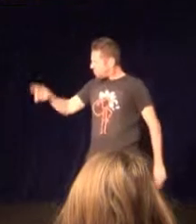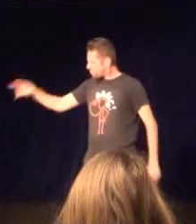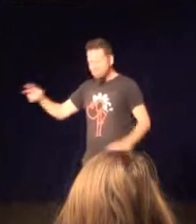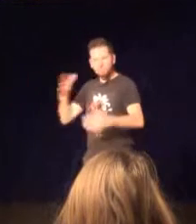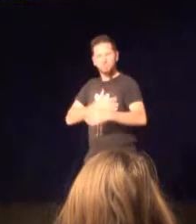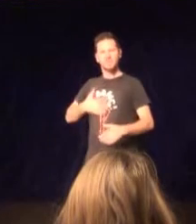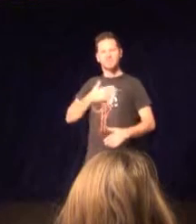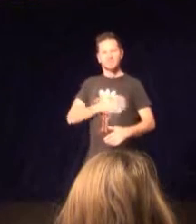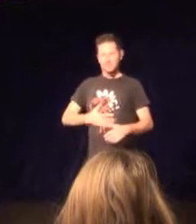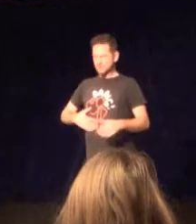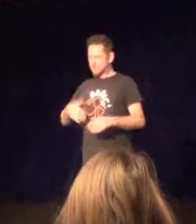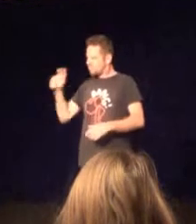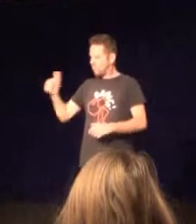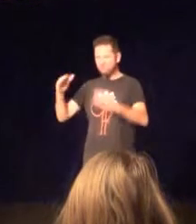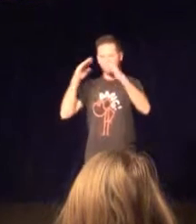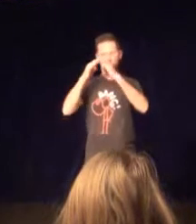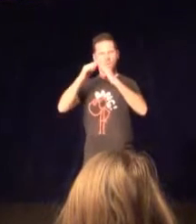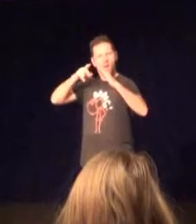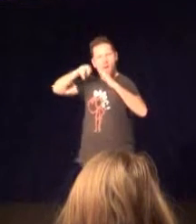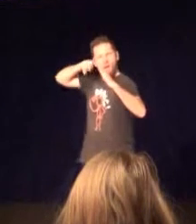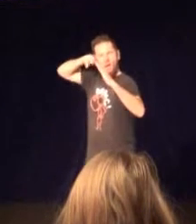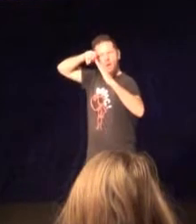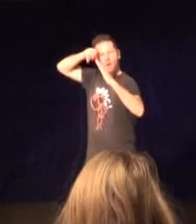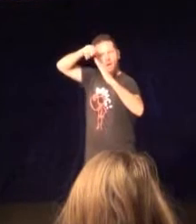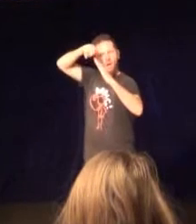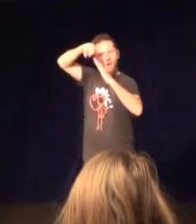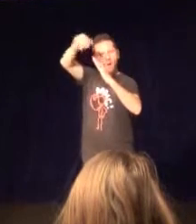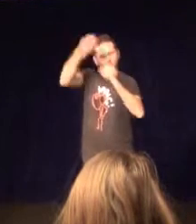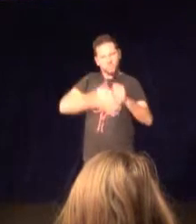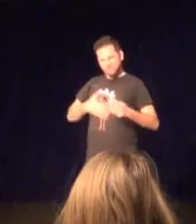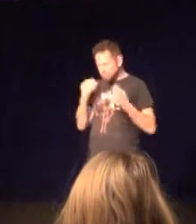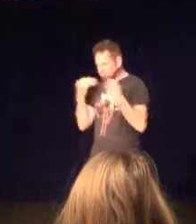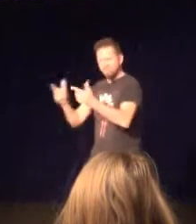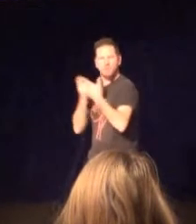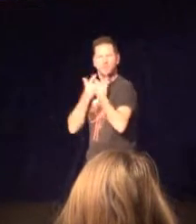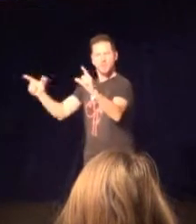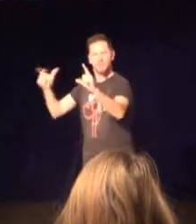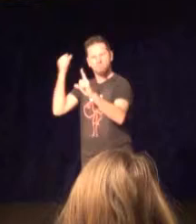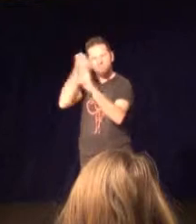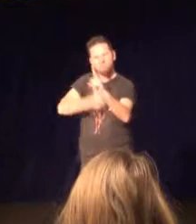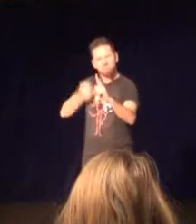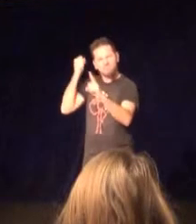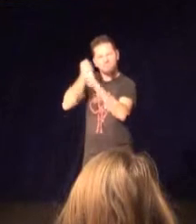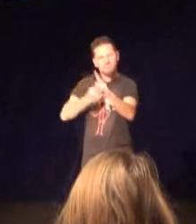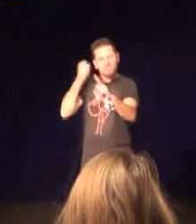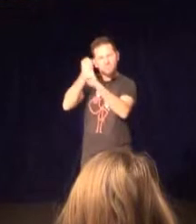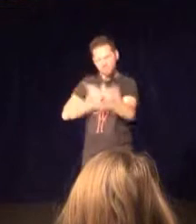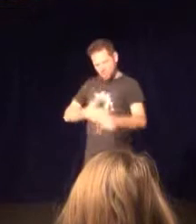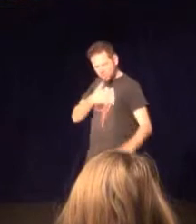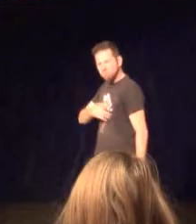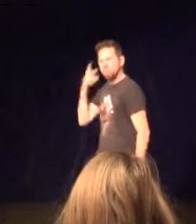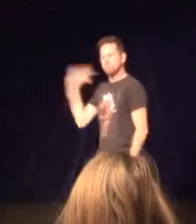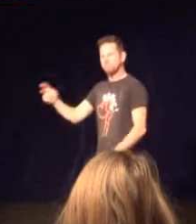marcher sur leur propre toit, le plaisir de relever leur propre combat.